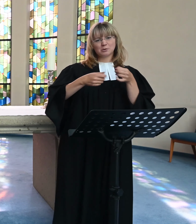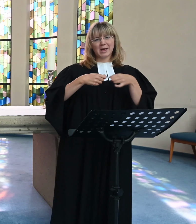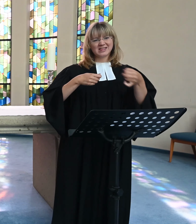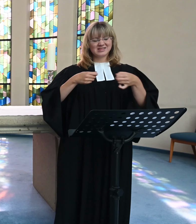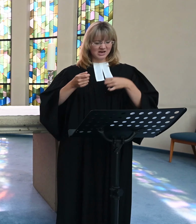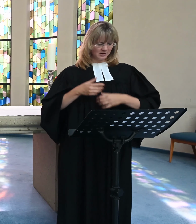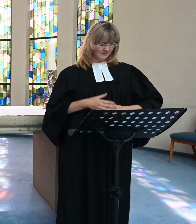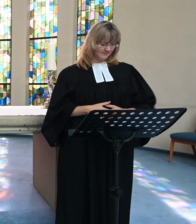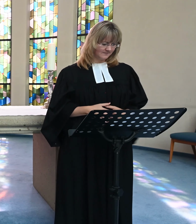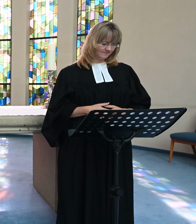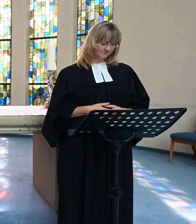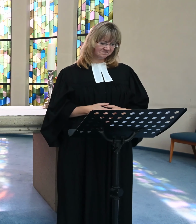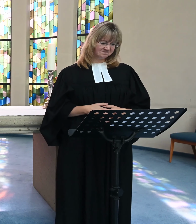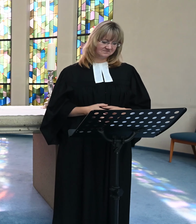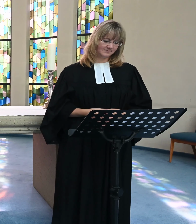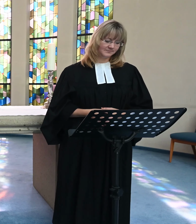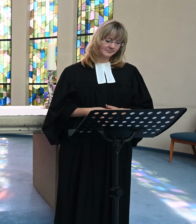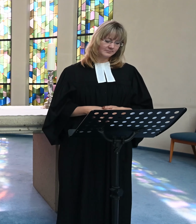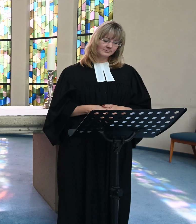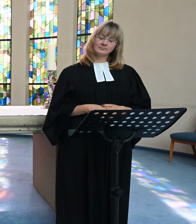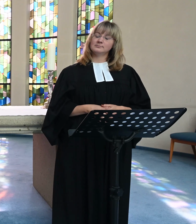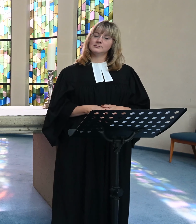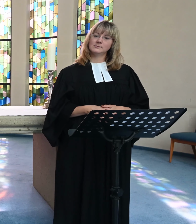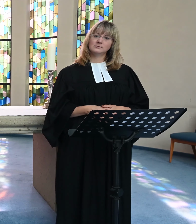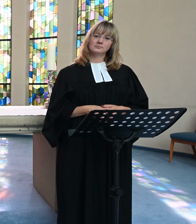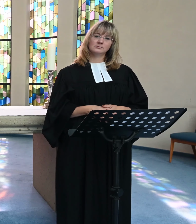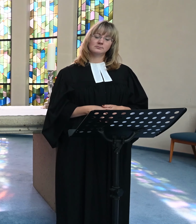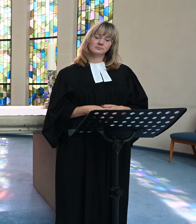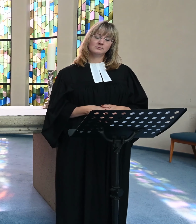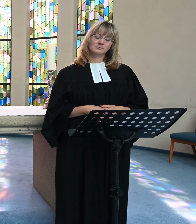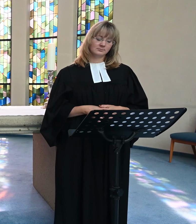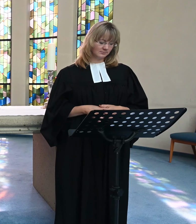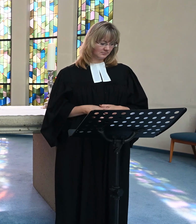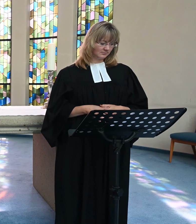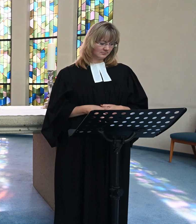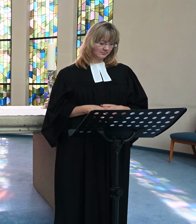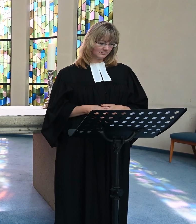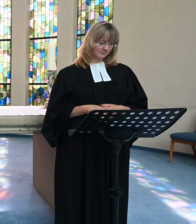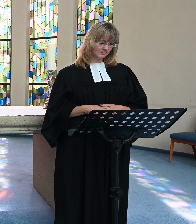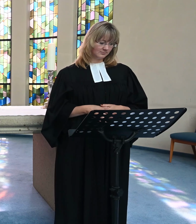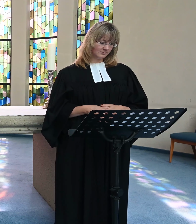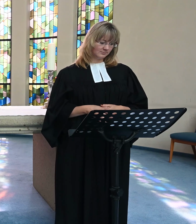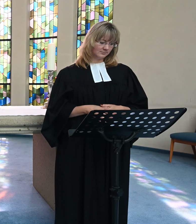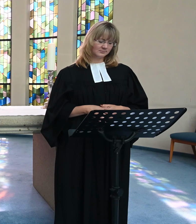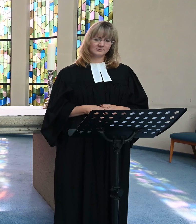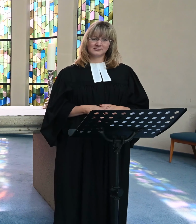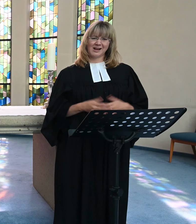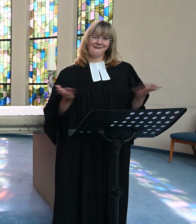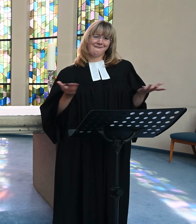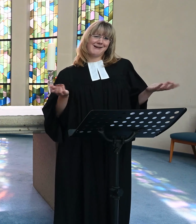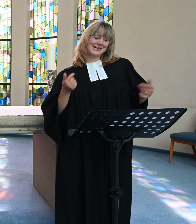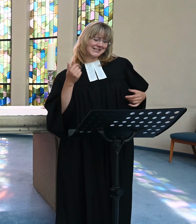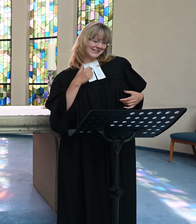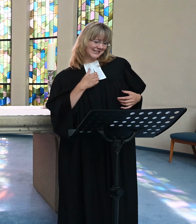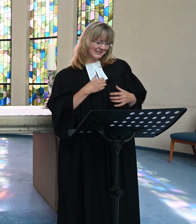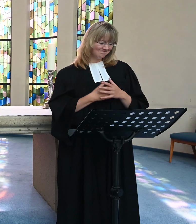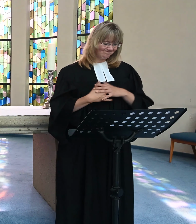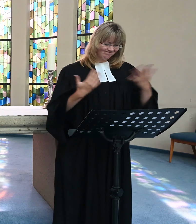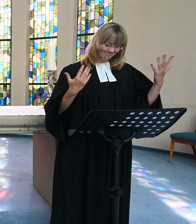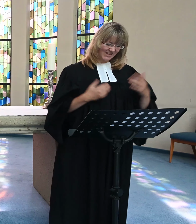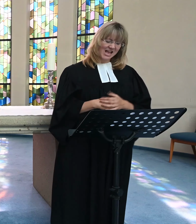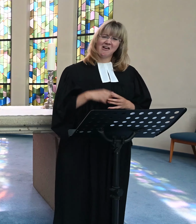das Herschenken für andere, sowie das Fasten und vieles andere auch. Wenn du betest, geh